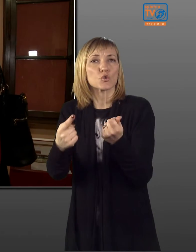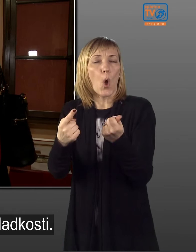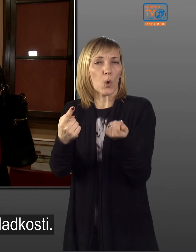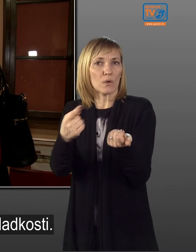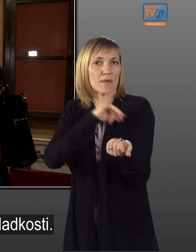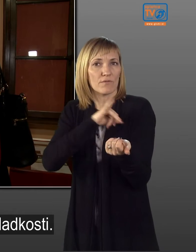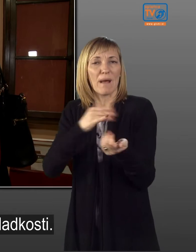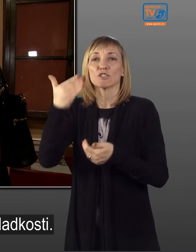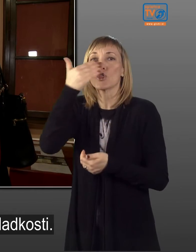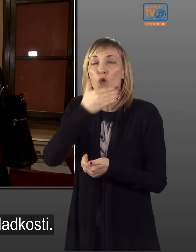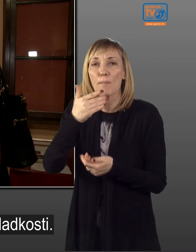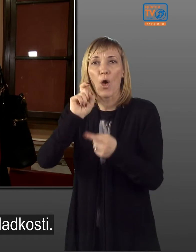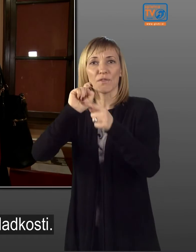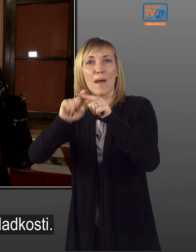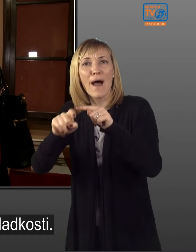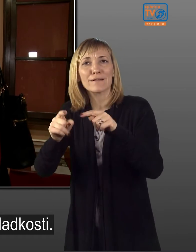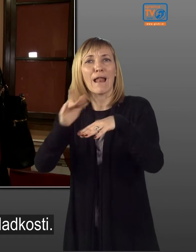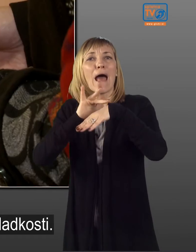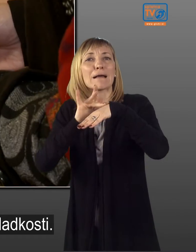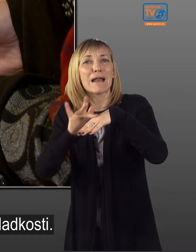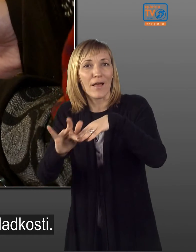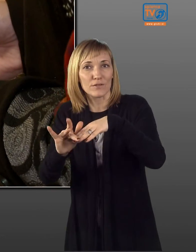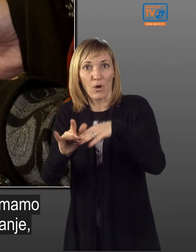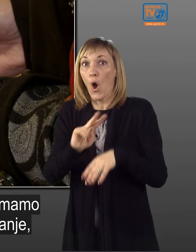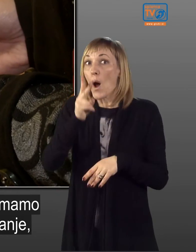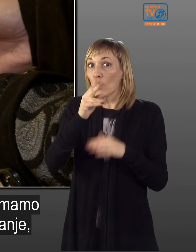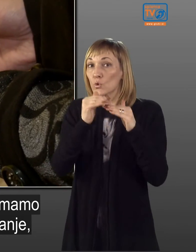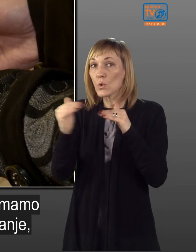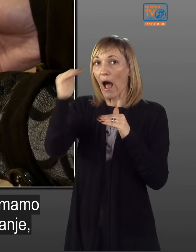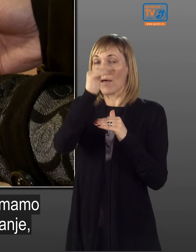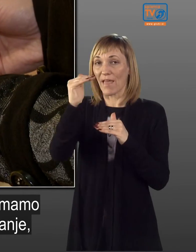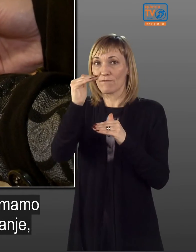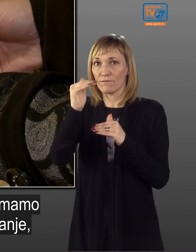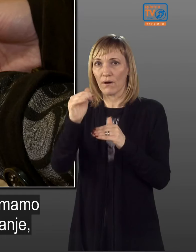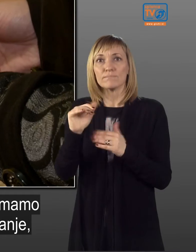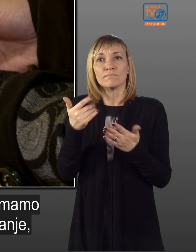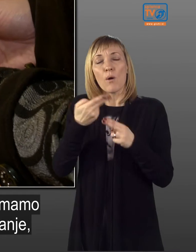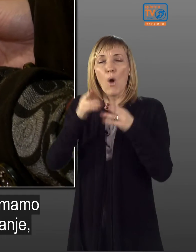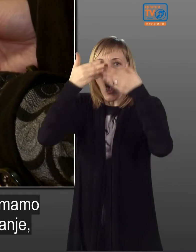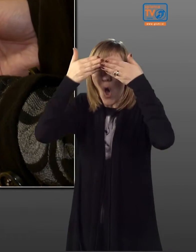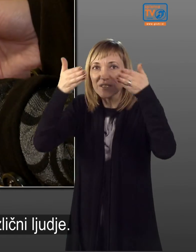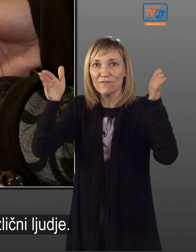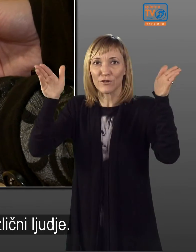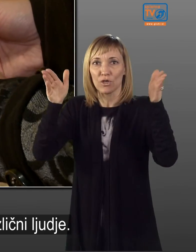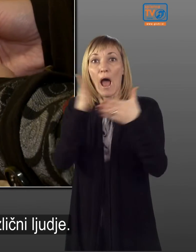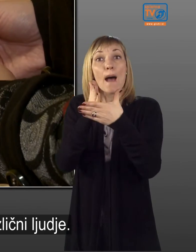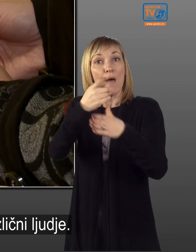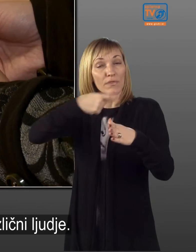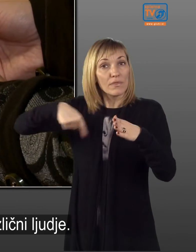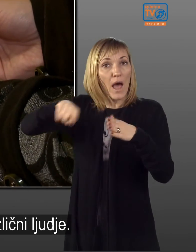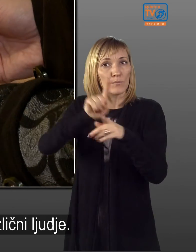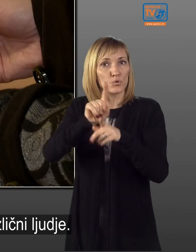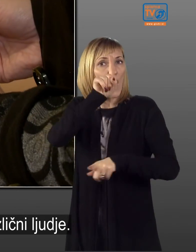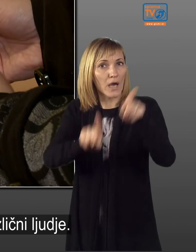o materialu, o toploti, o gladkoti. Na drugem nivoju imamo pa pravzaprav eno osveščanje. To se pravi, da so med nami